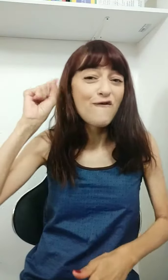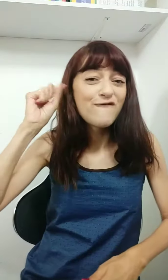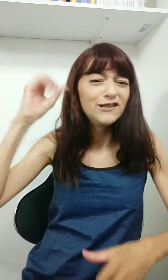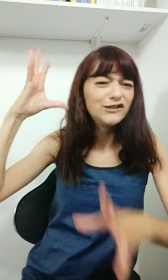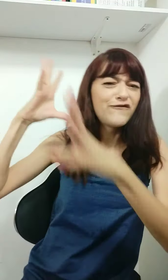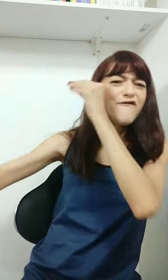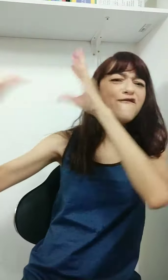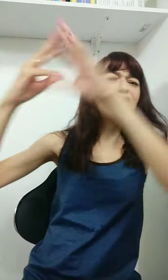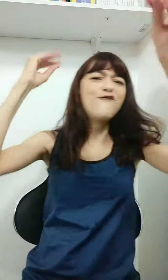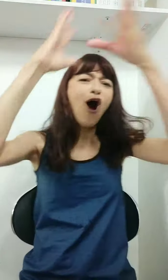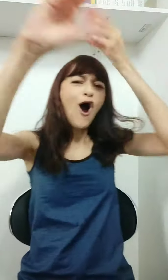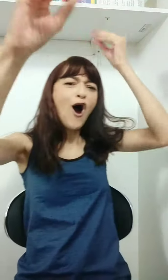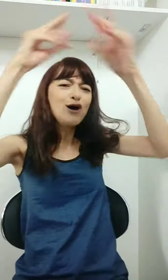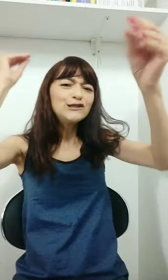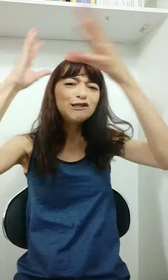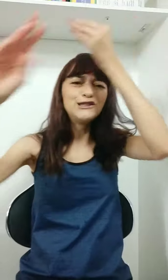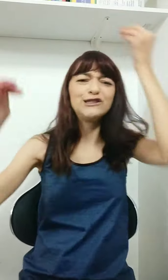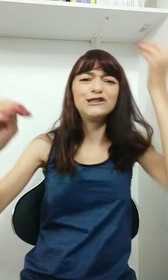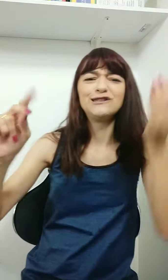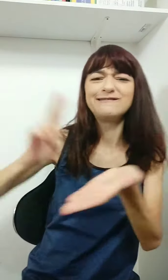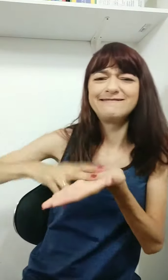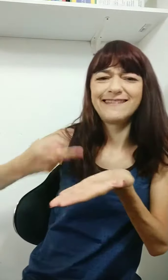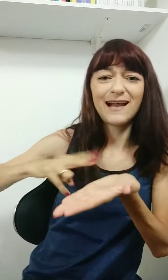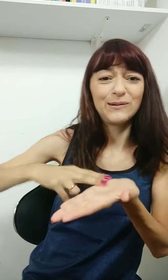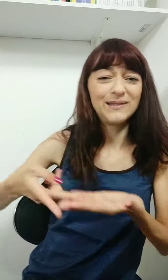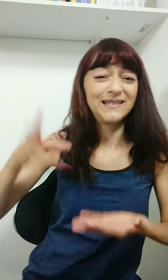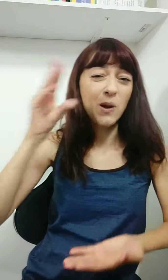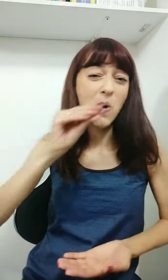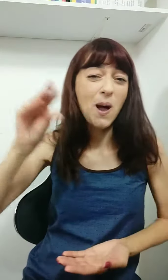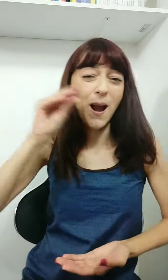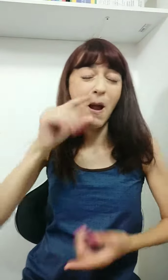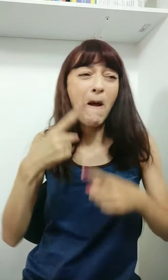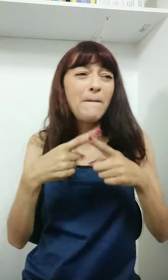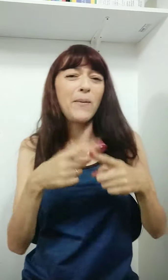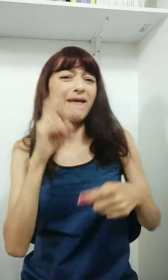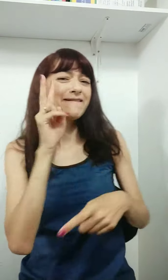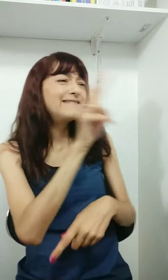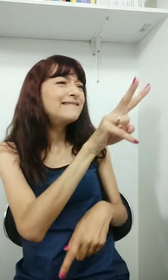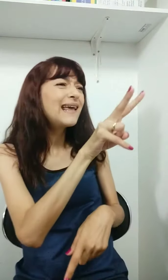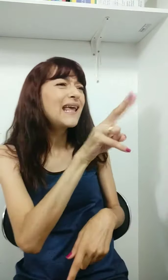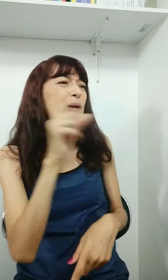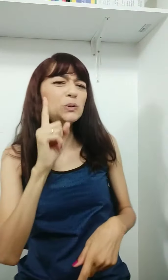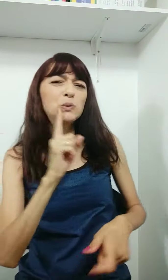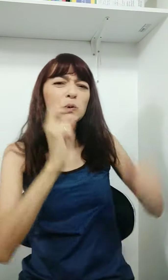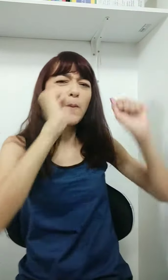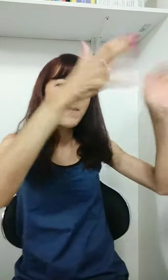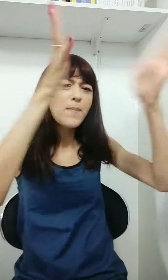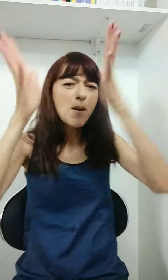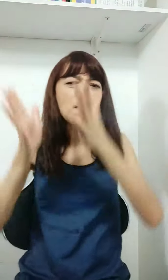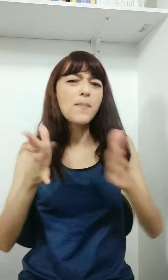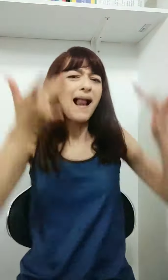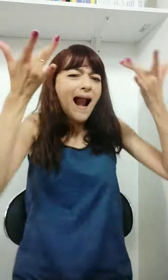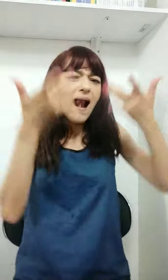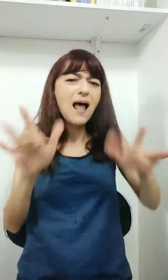de trazer, né, para a língua portuguesa aquilo que o surdo está dizendo. Por isso que muitos intérpretes fogem. Ah não, vou ter que oralizar,